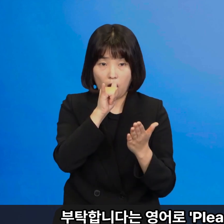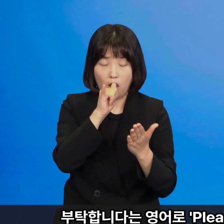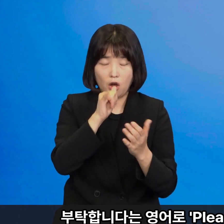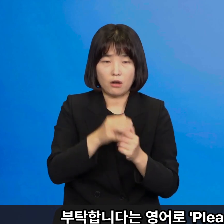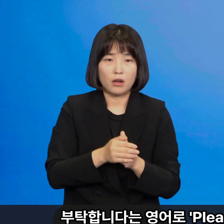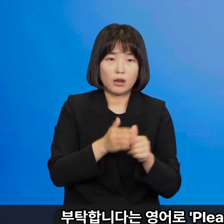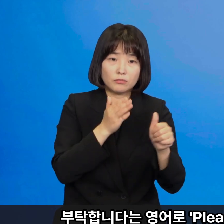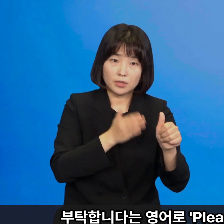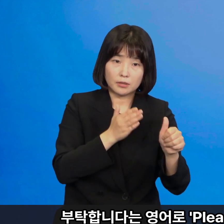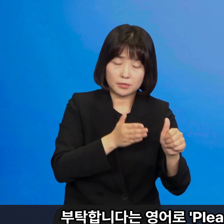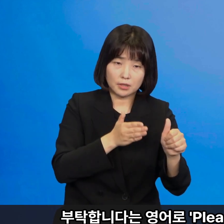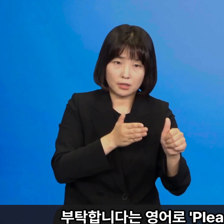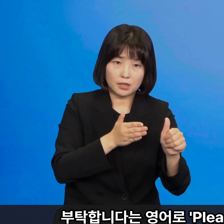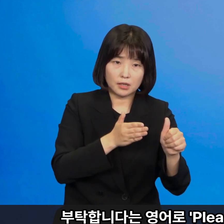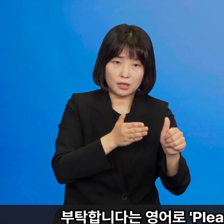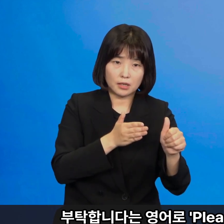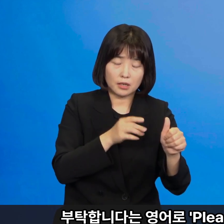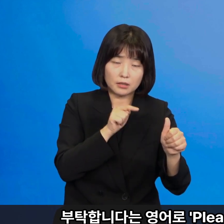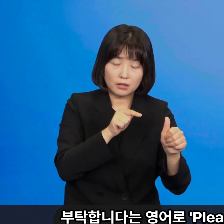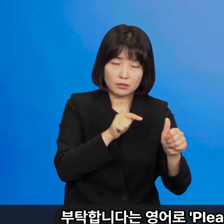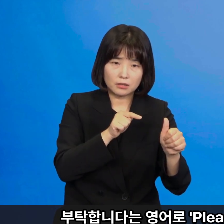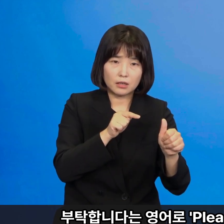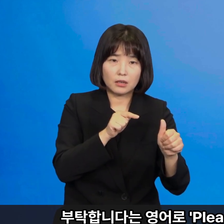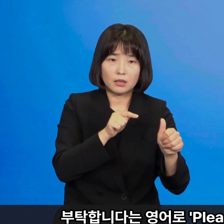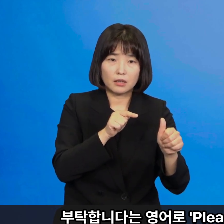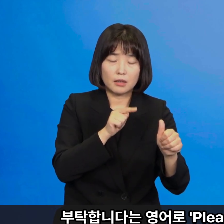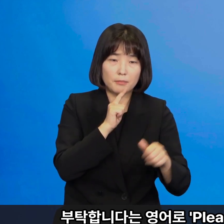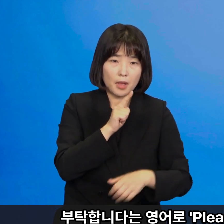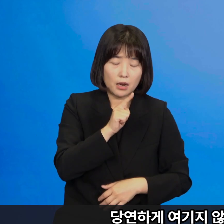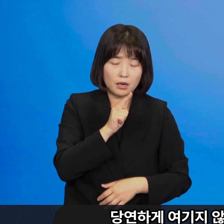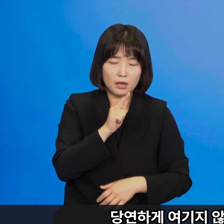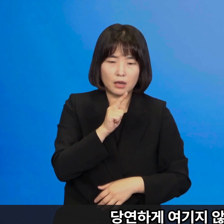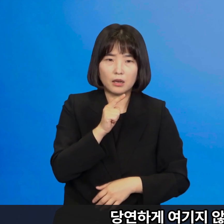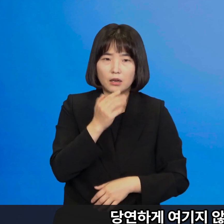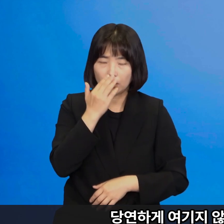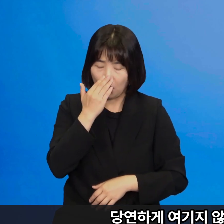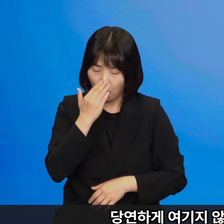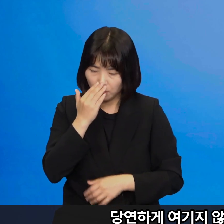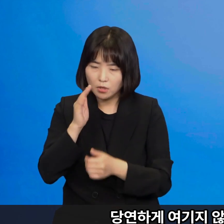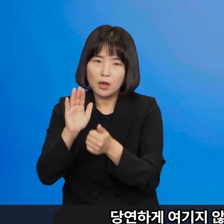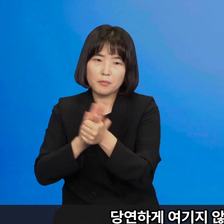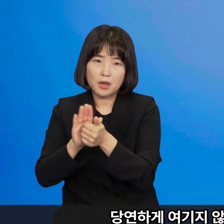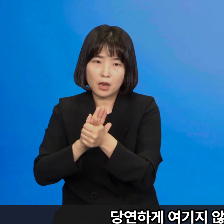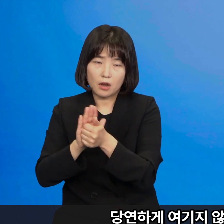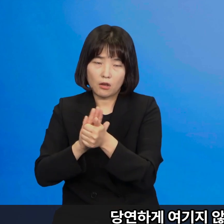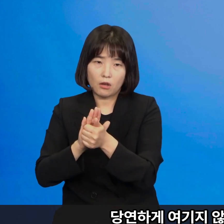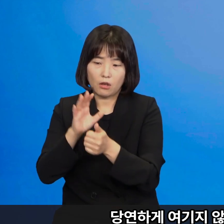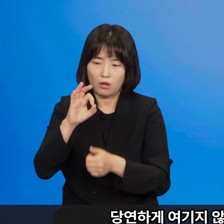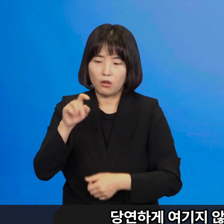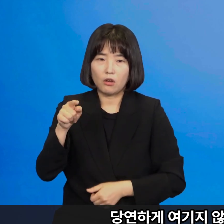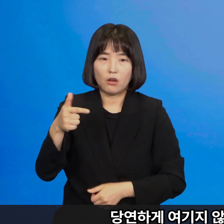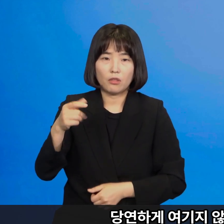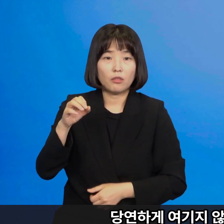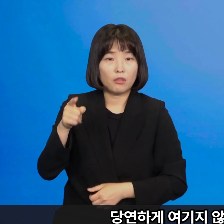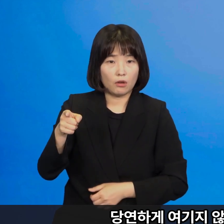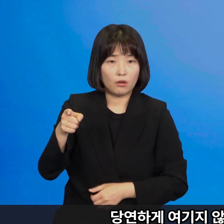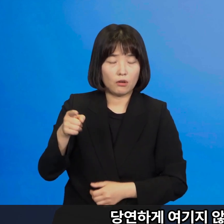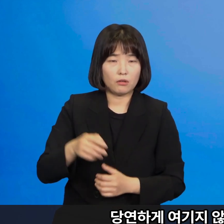영어로 please죠. 겸손과 배려의 언어예요. 당연하게 여기지 않는 겁니다.